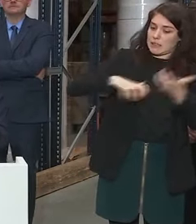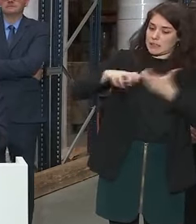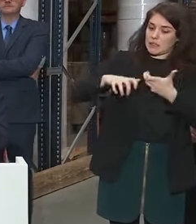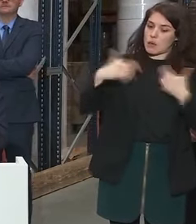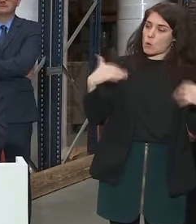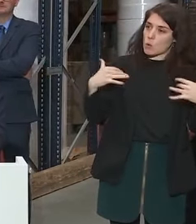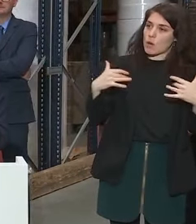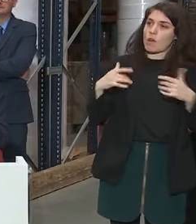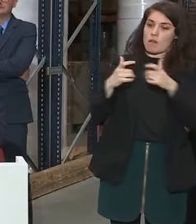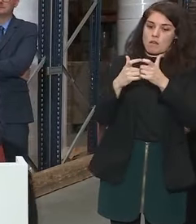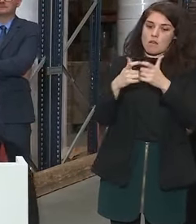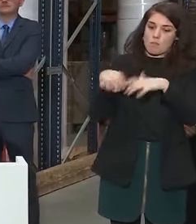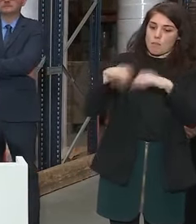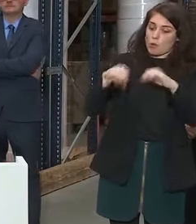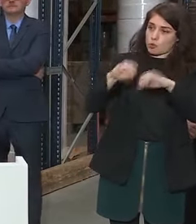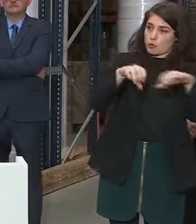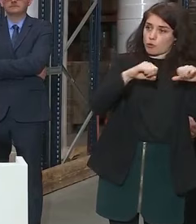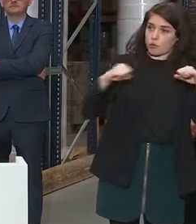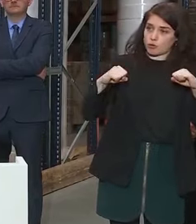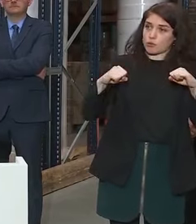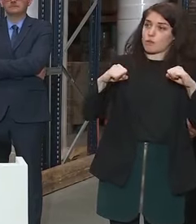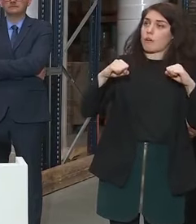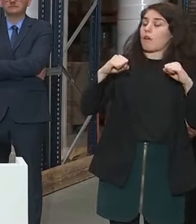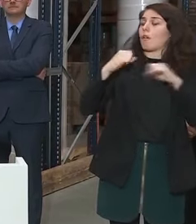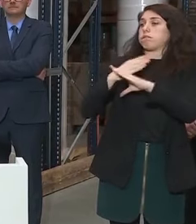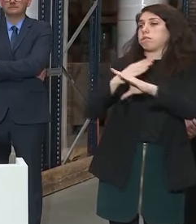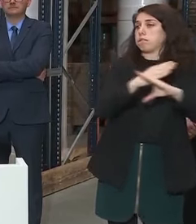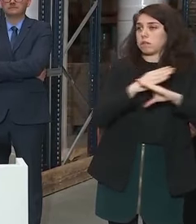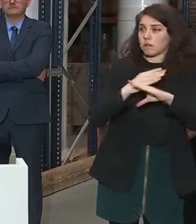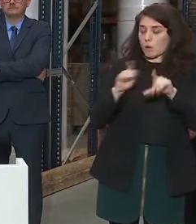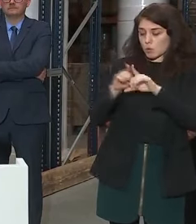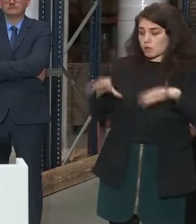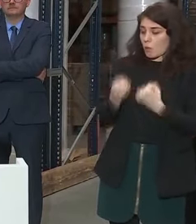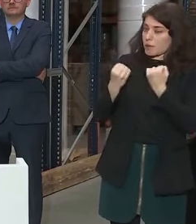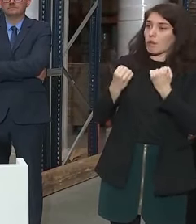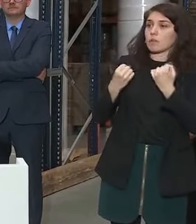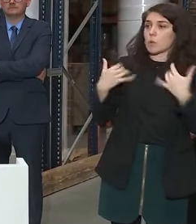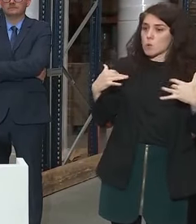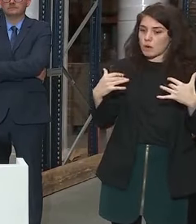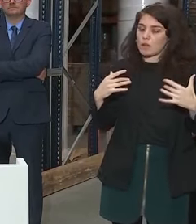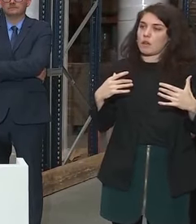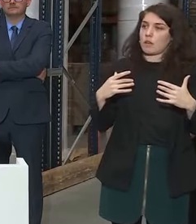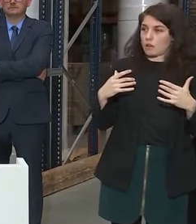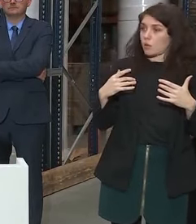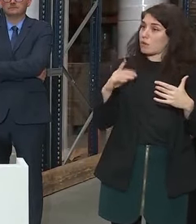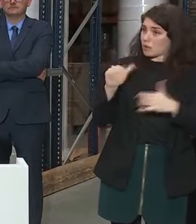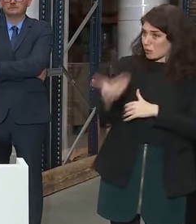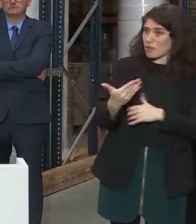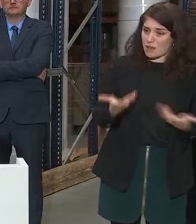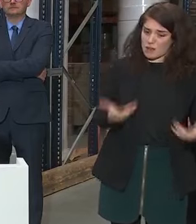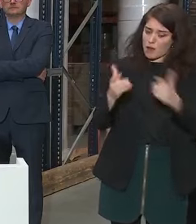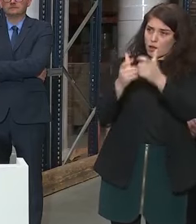de compétences. Donc, report de charges, d'échéance de loyer pour les